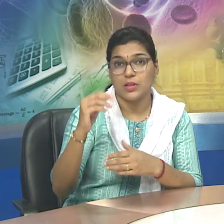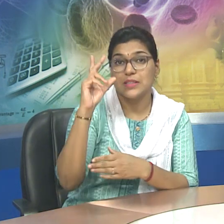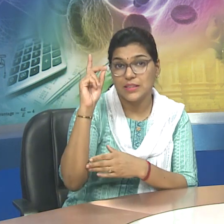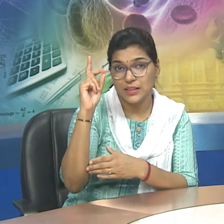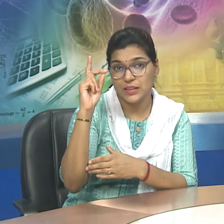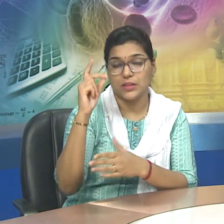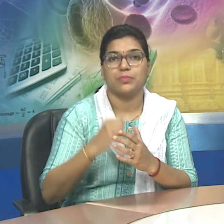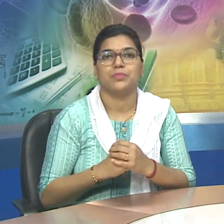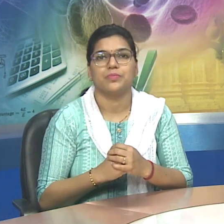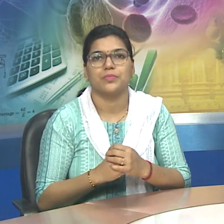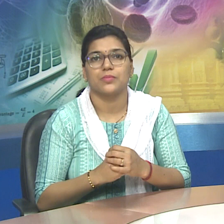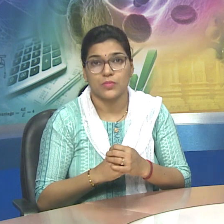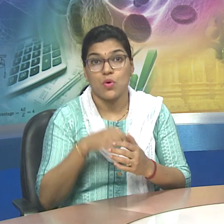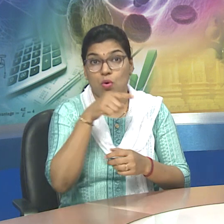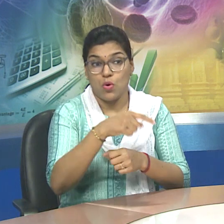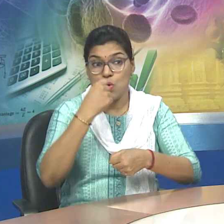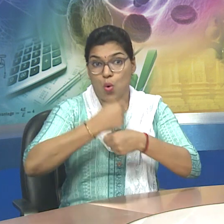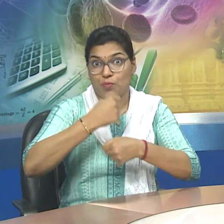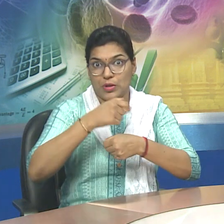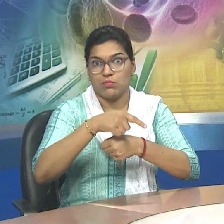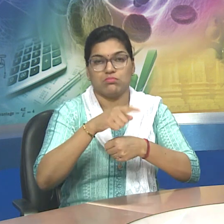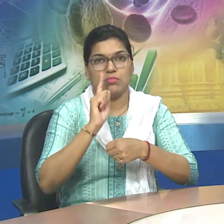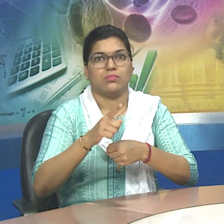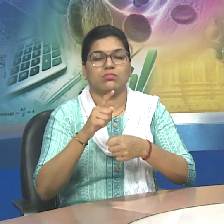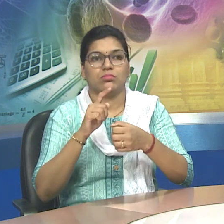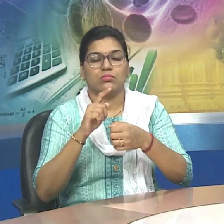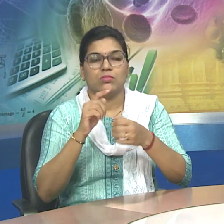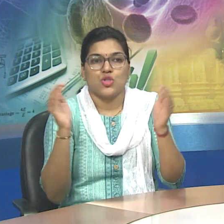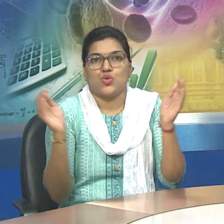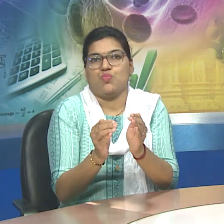हैं। जो सेकेंड पॉइंट आप स्क्रीन पर देख रहे हैं